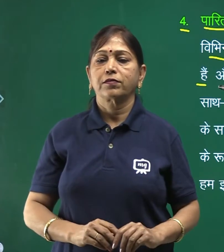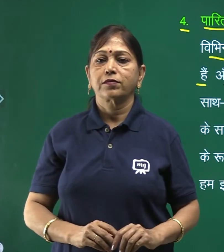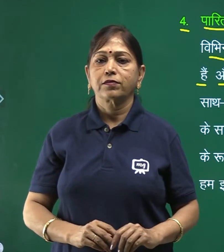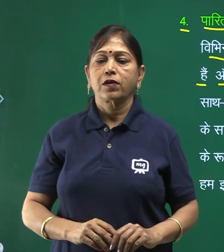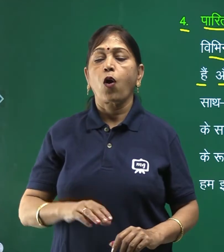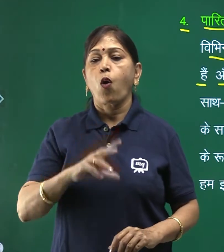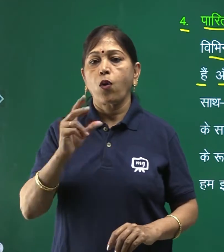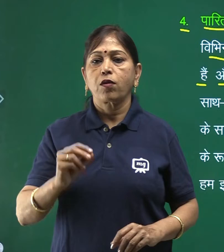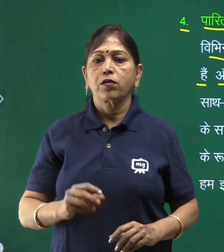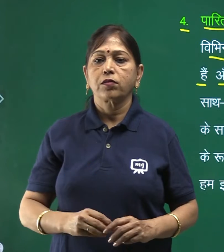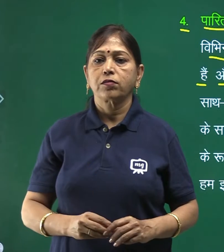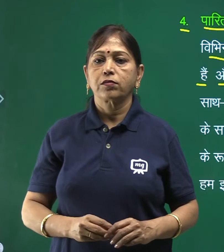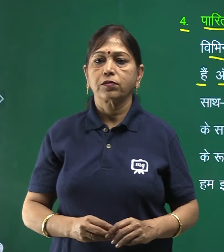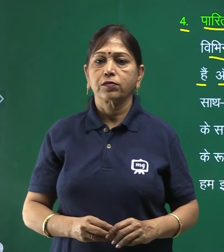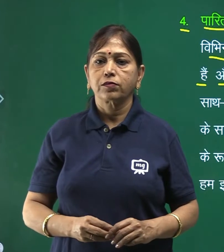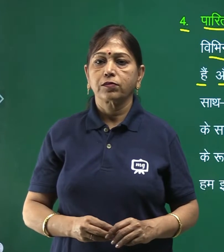और